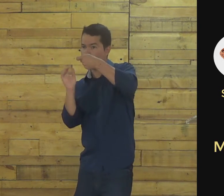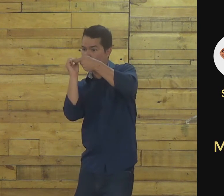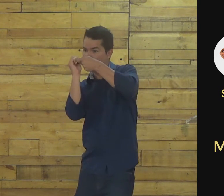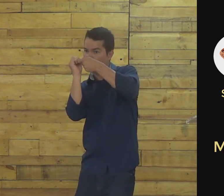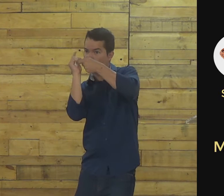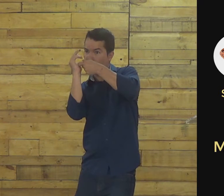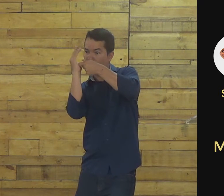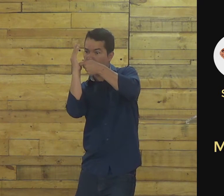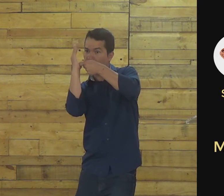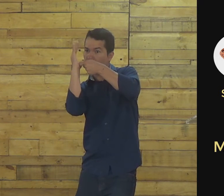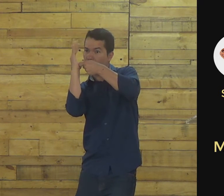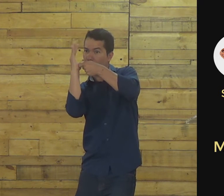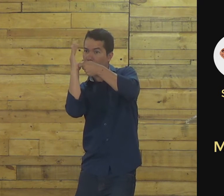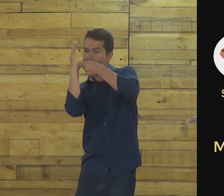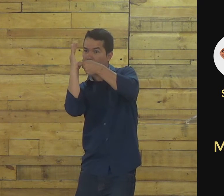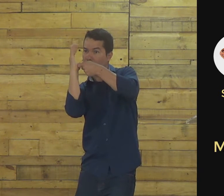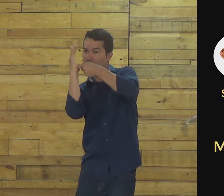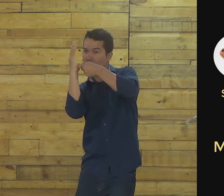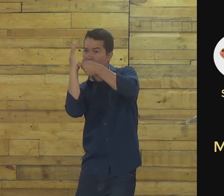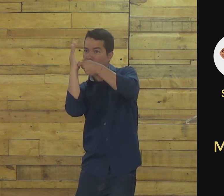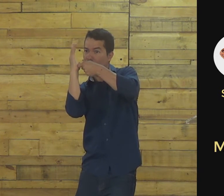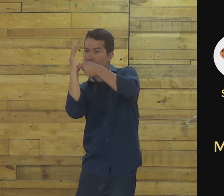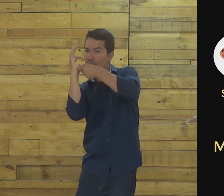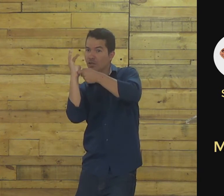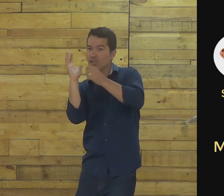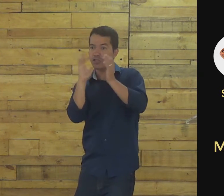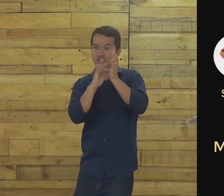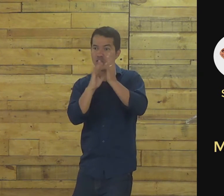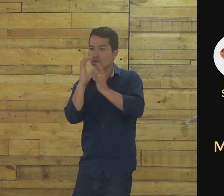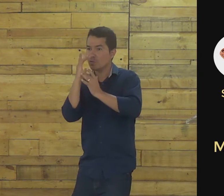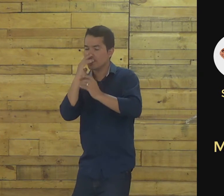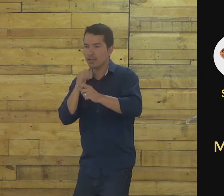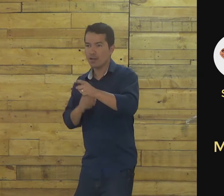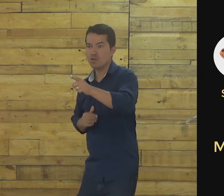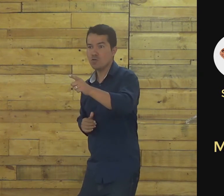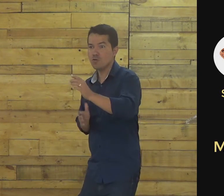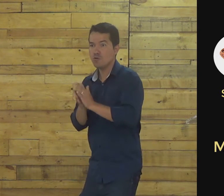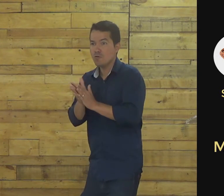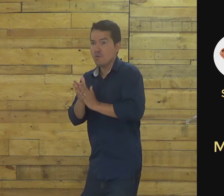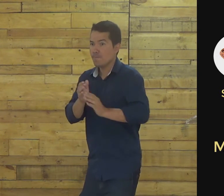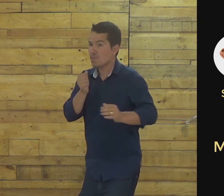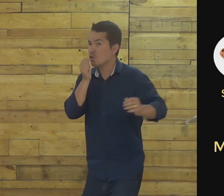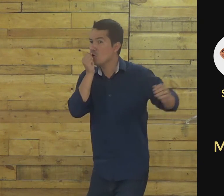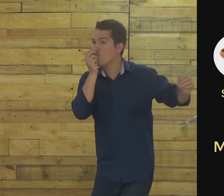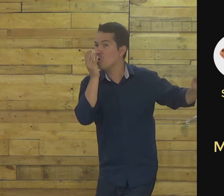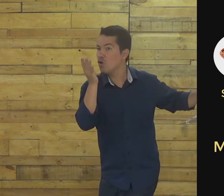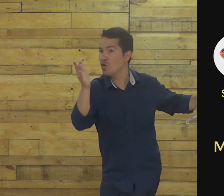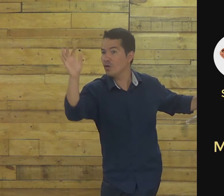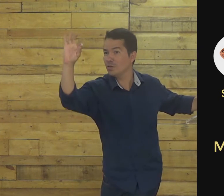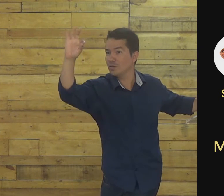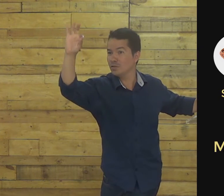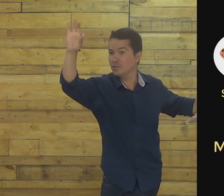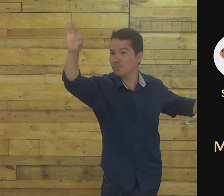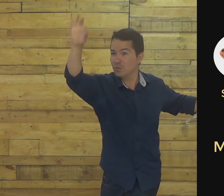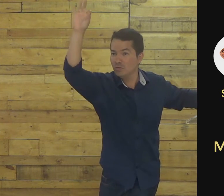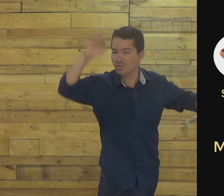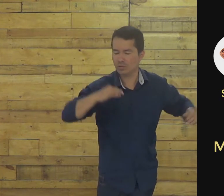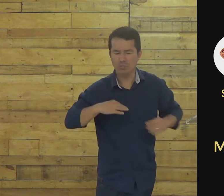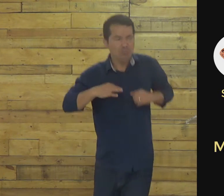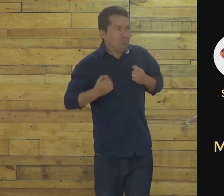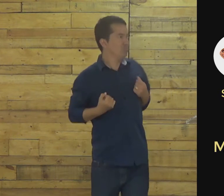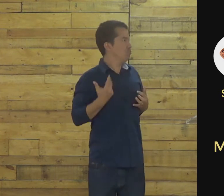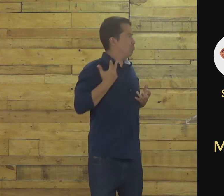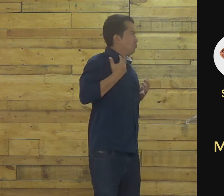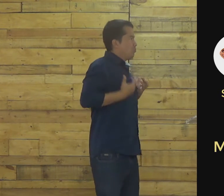Conosco deve acontecer a mesma coisa. Você acende o pavio e Jesus aproveita. Olha ali, ó, o